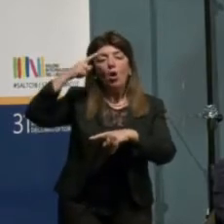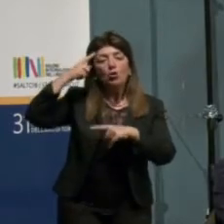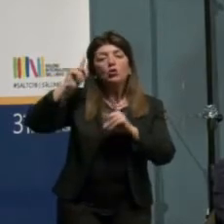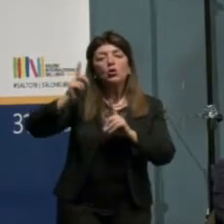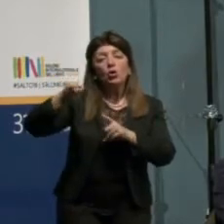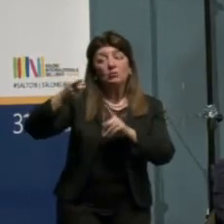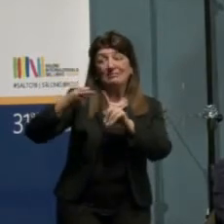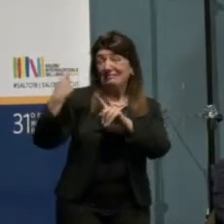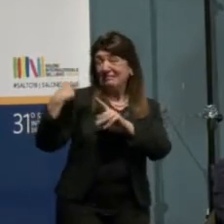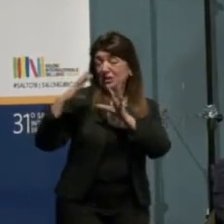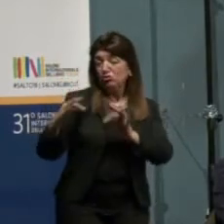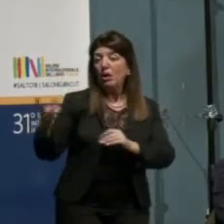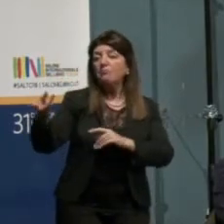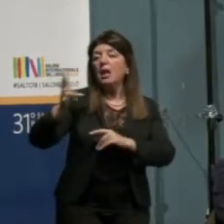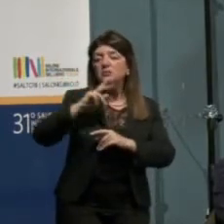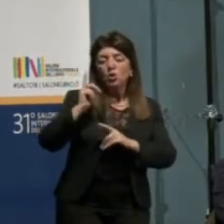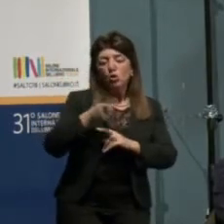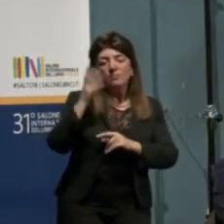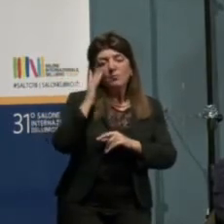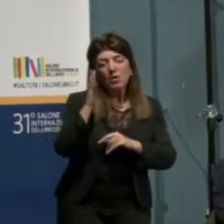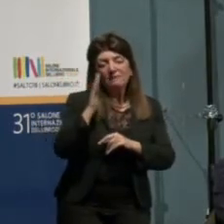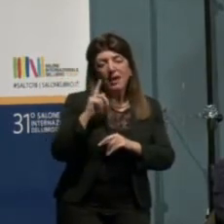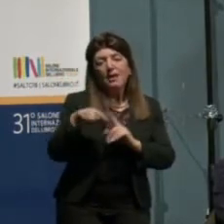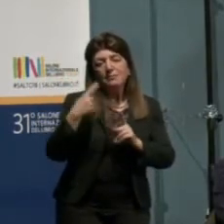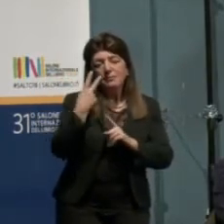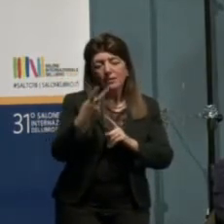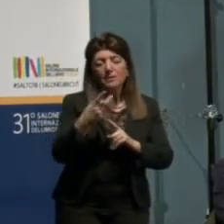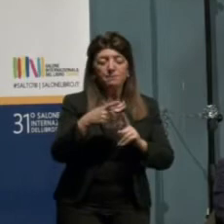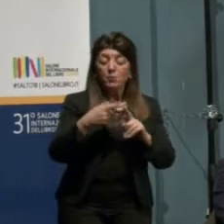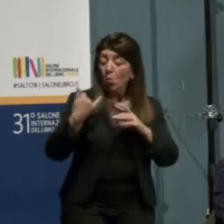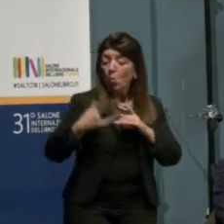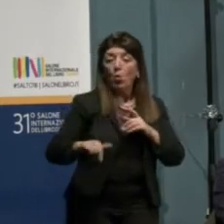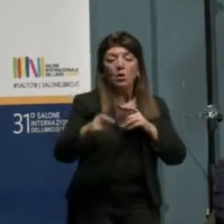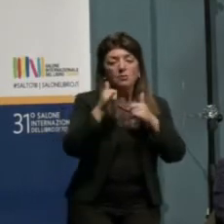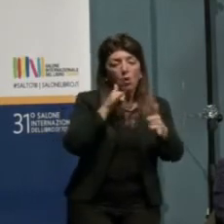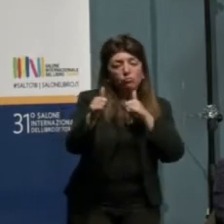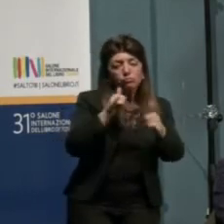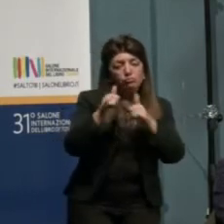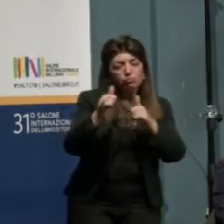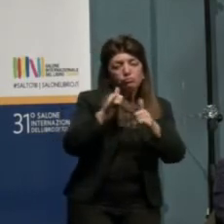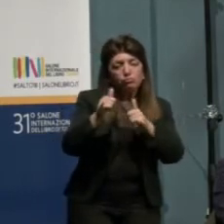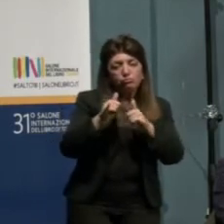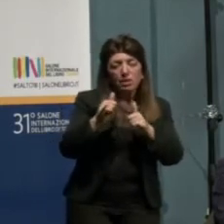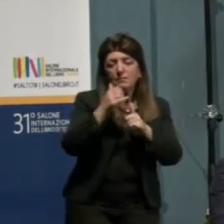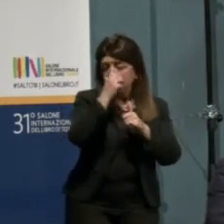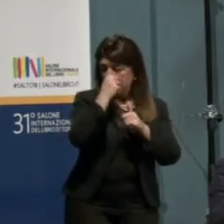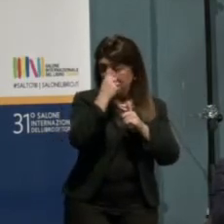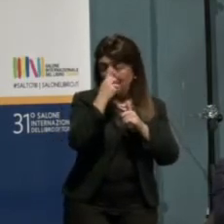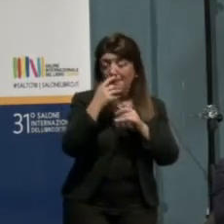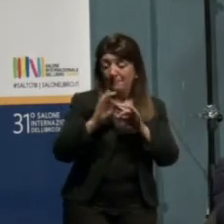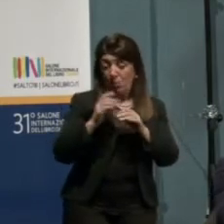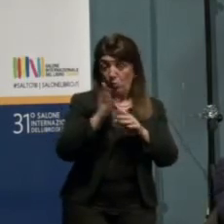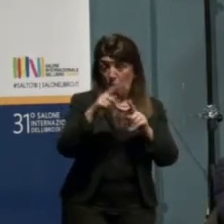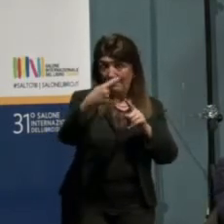successo a dicembre nell'ultimo colloquio telefonico che c'è stato appunto alla vigilia di questo incontro che ci sarà il 15 è